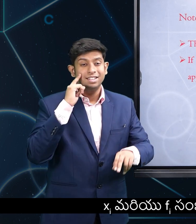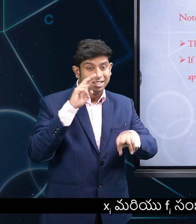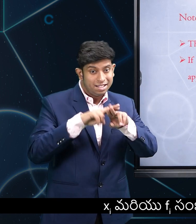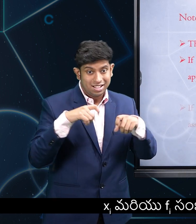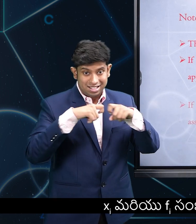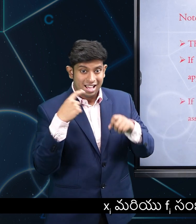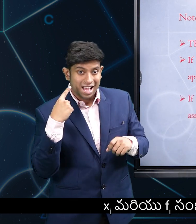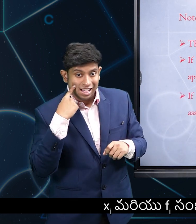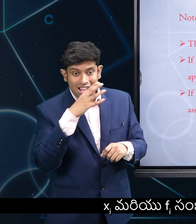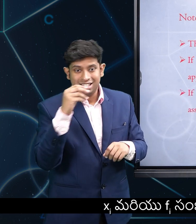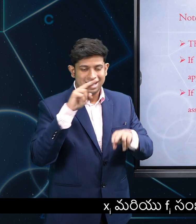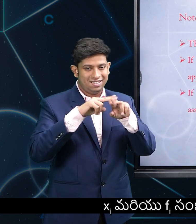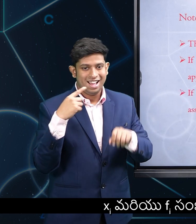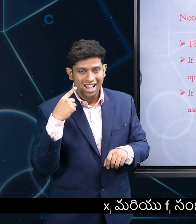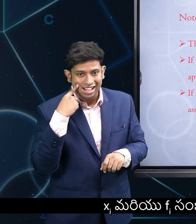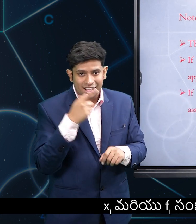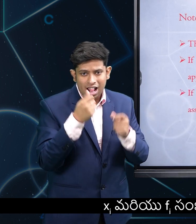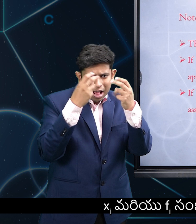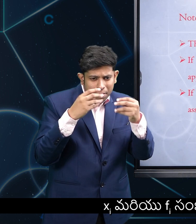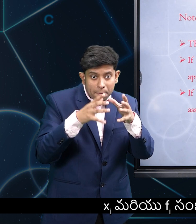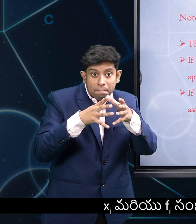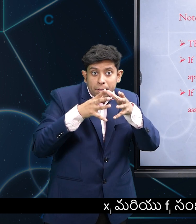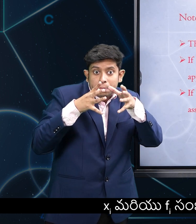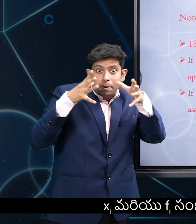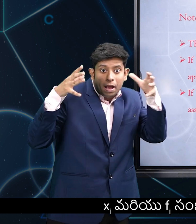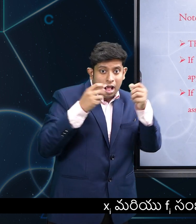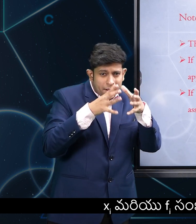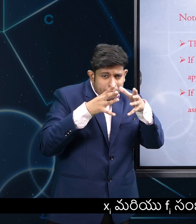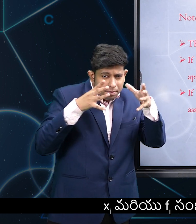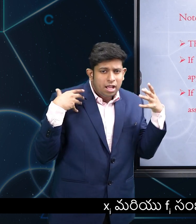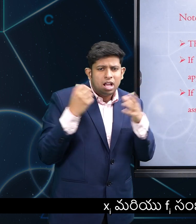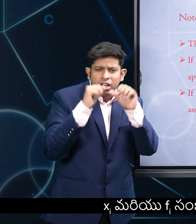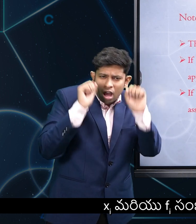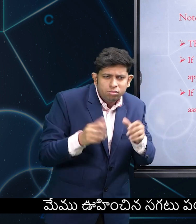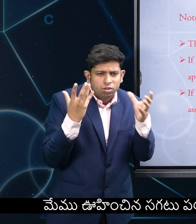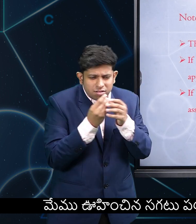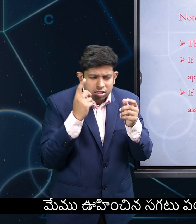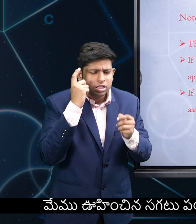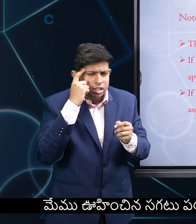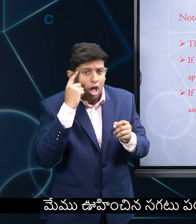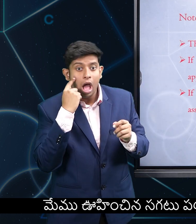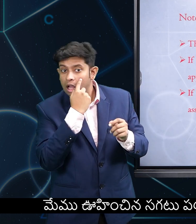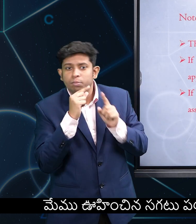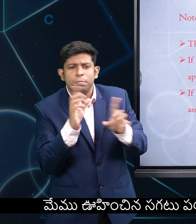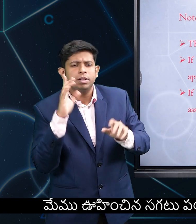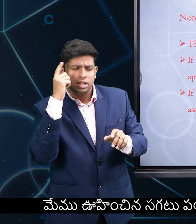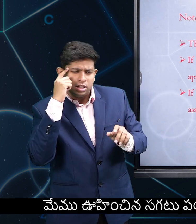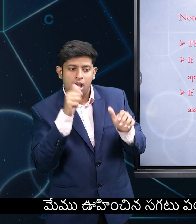X1 మరియు F1 సంఖ్యాపరంగా పెద్ద సంఖ్యలు అయితే మేము ఊహించిన సగటు